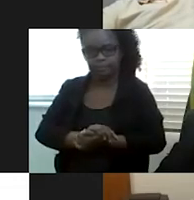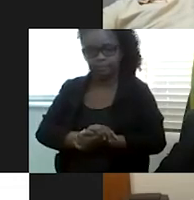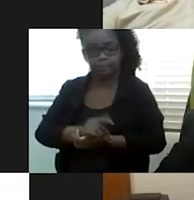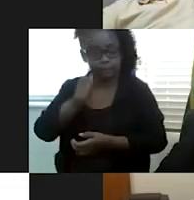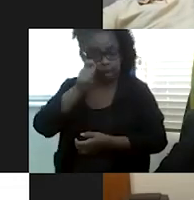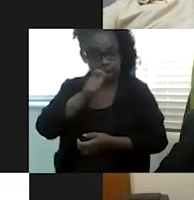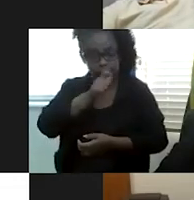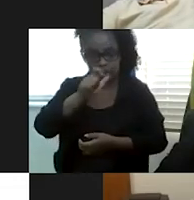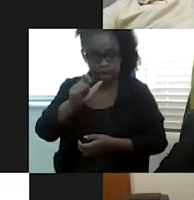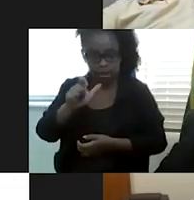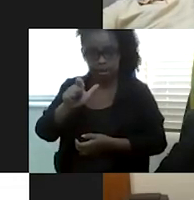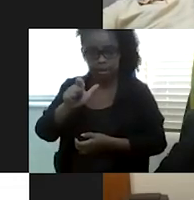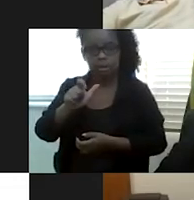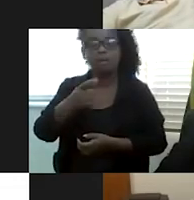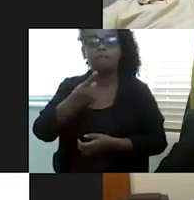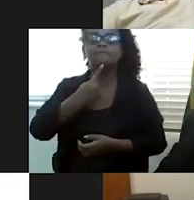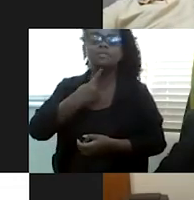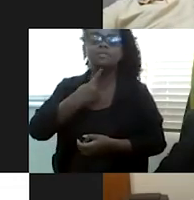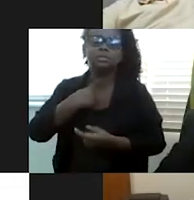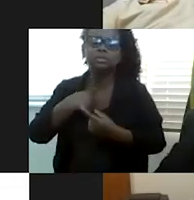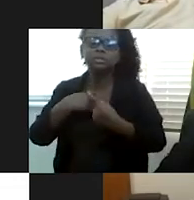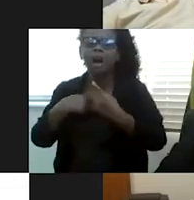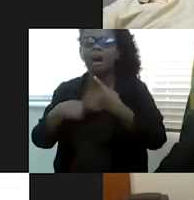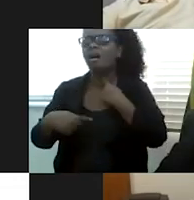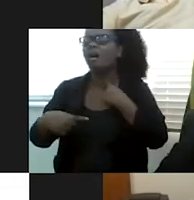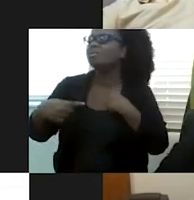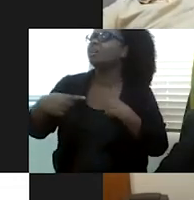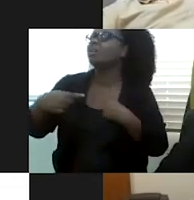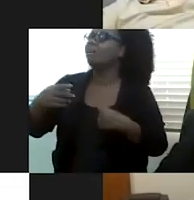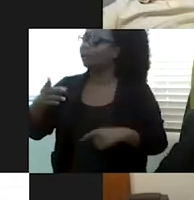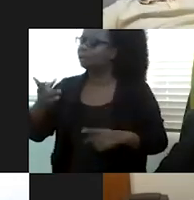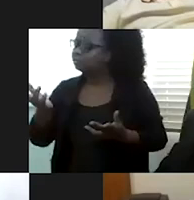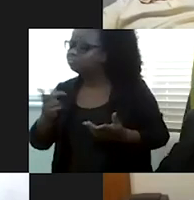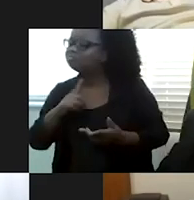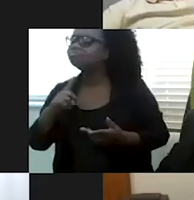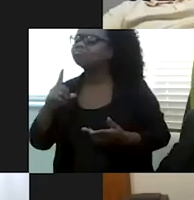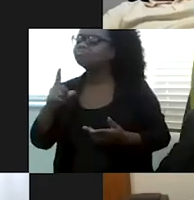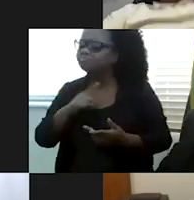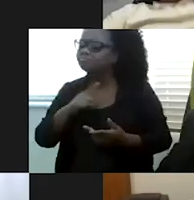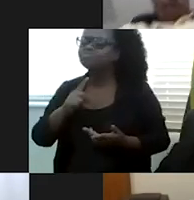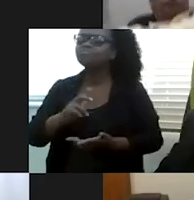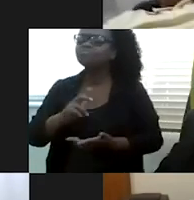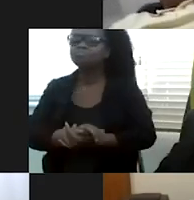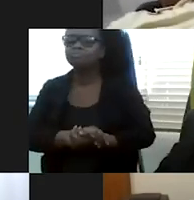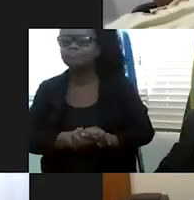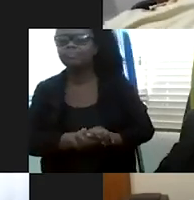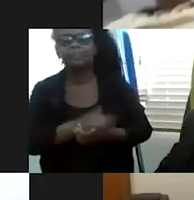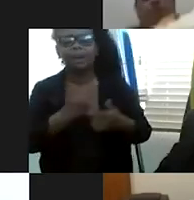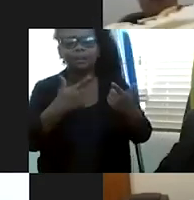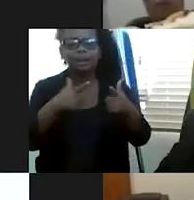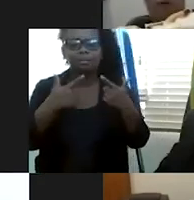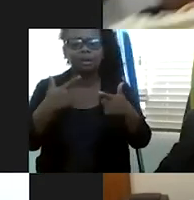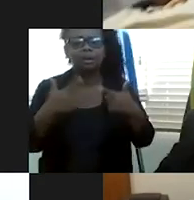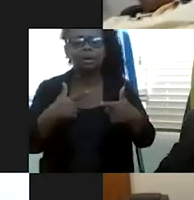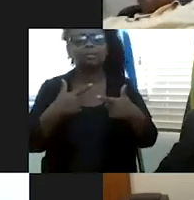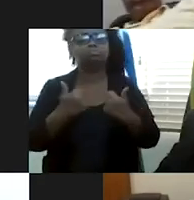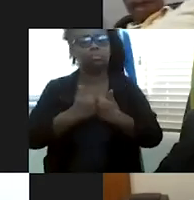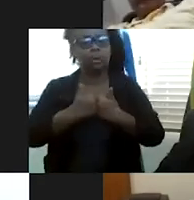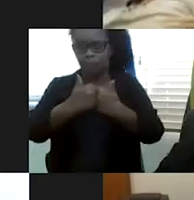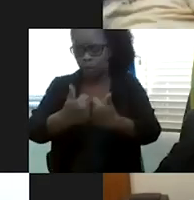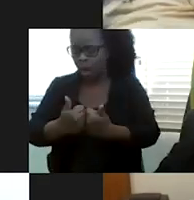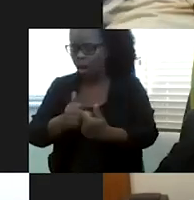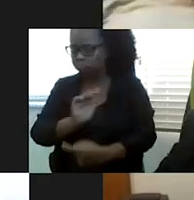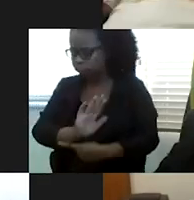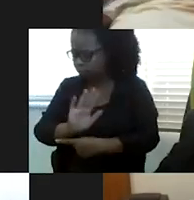interesse, vontade, desejo de trabalhar em prol da população, o